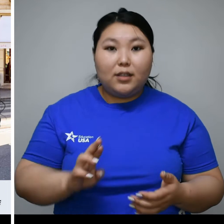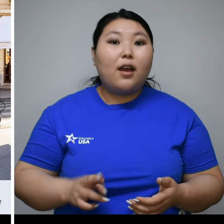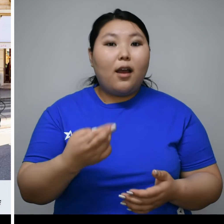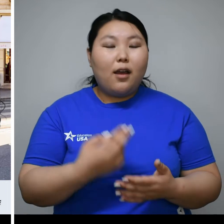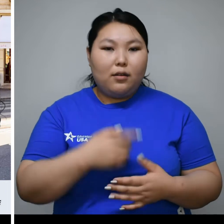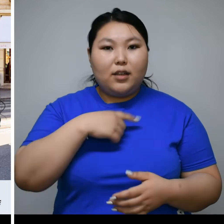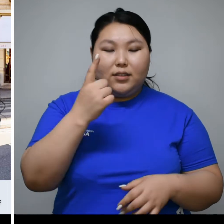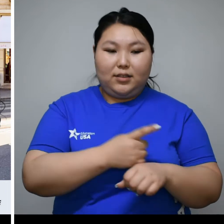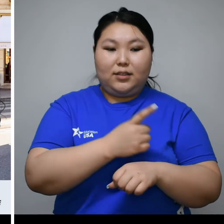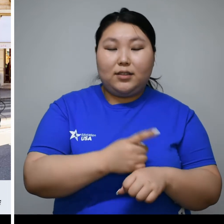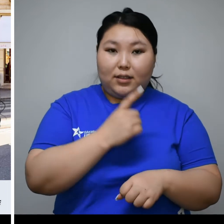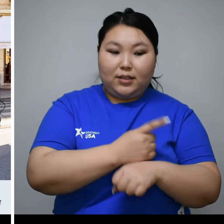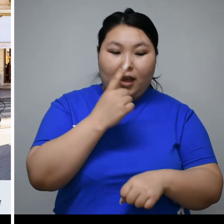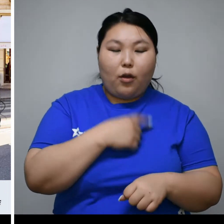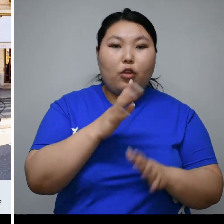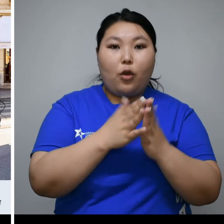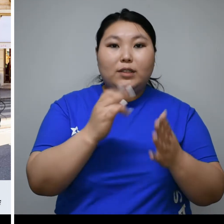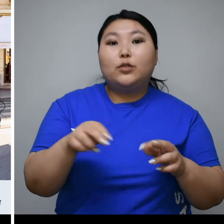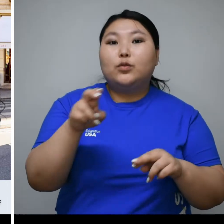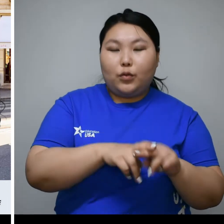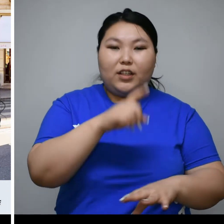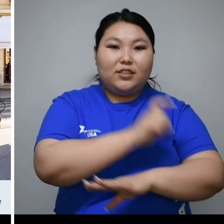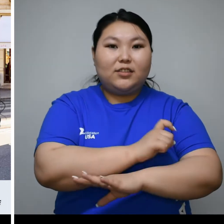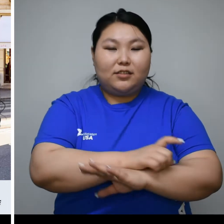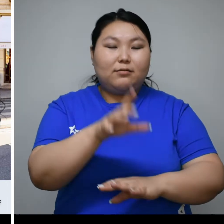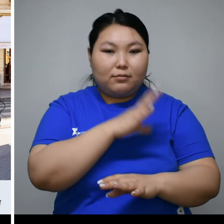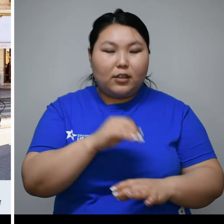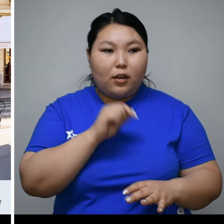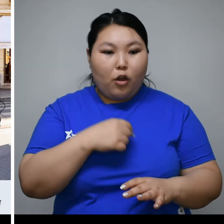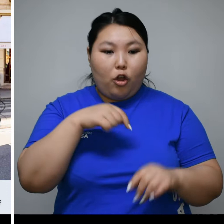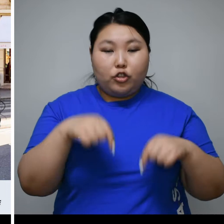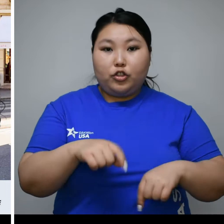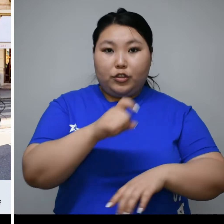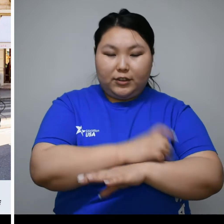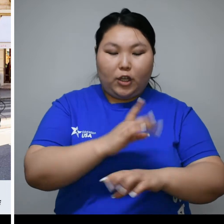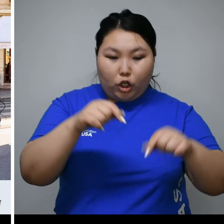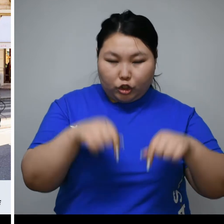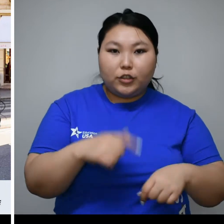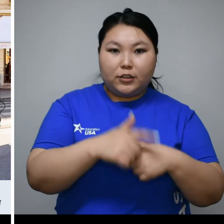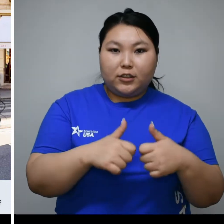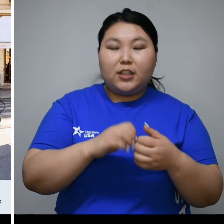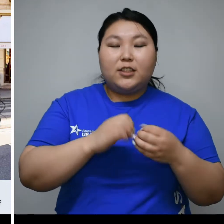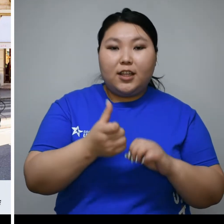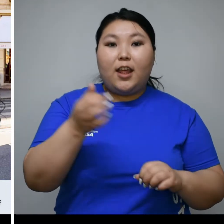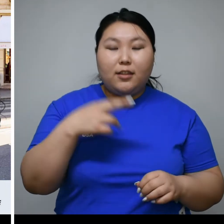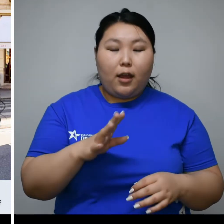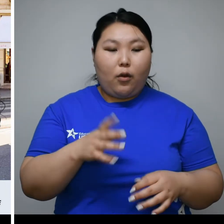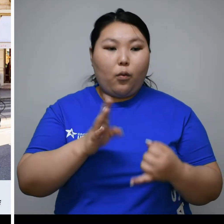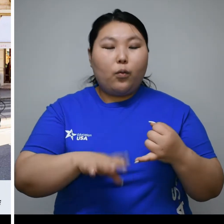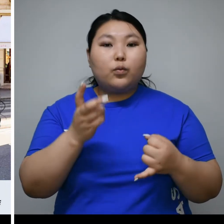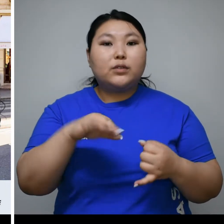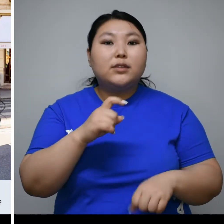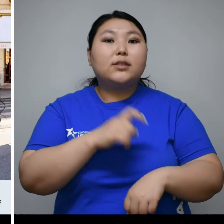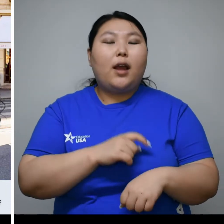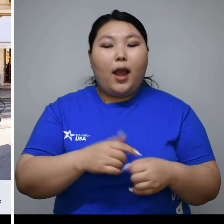Яагаад гэвэл яг за нэг цагт номын санд суугаад одоо хичээлүүдээ яг өнөөдрийн хичээлүүдээ яг өнөөдөртөө хичээгээд тэнгүүтээ үлдсэн